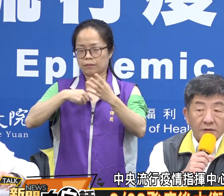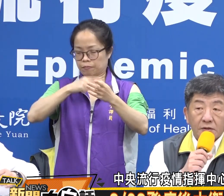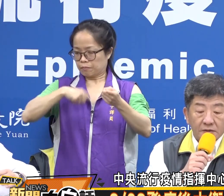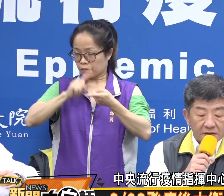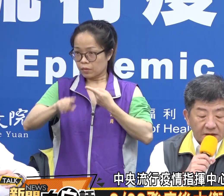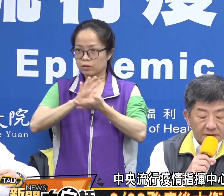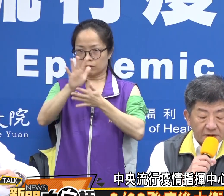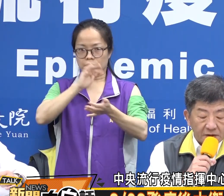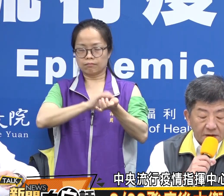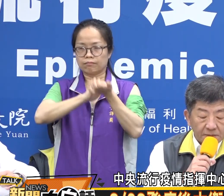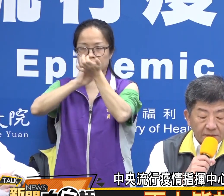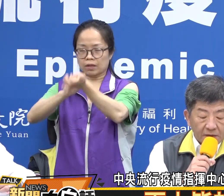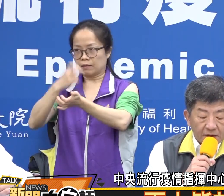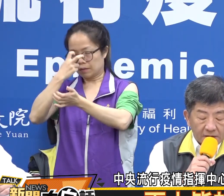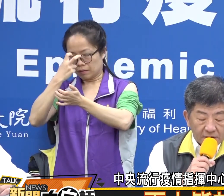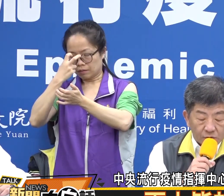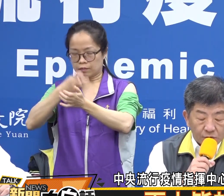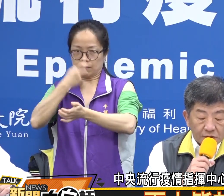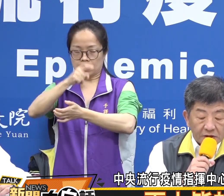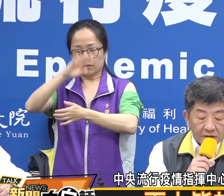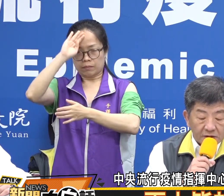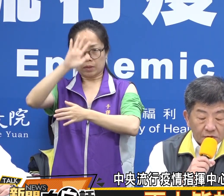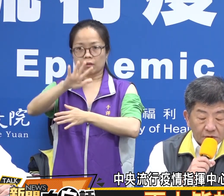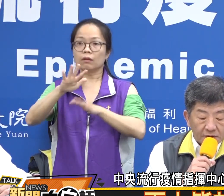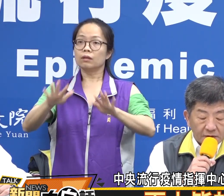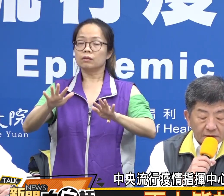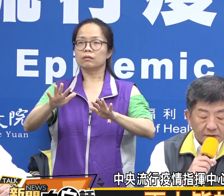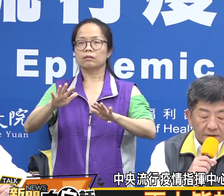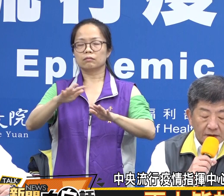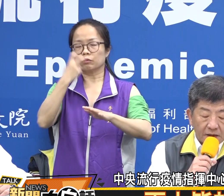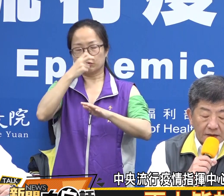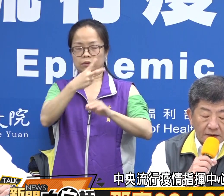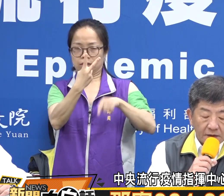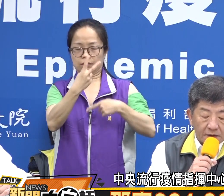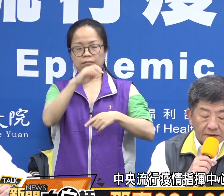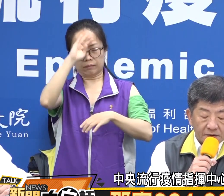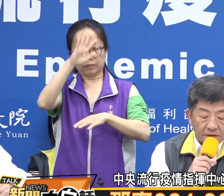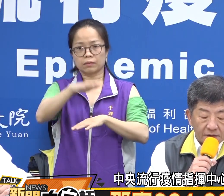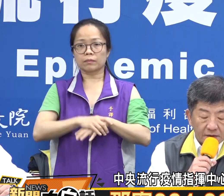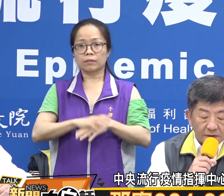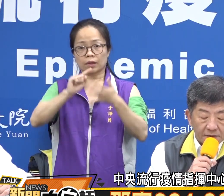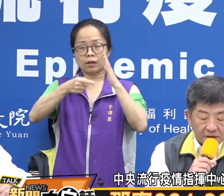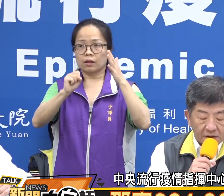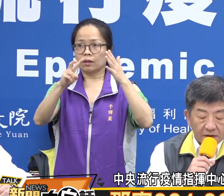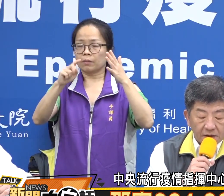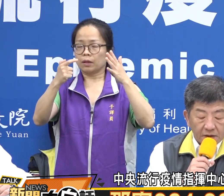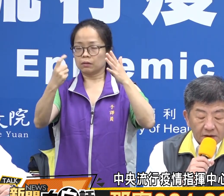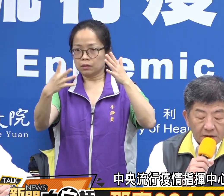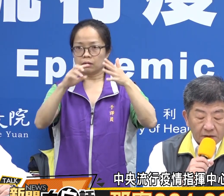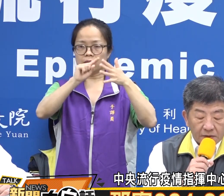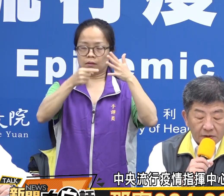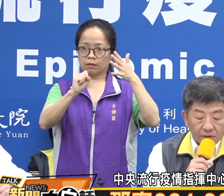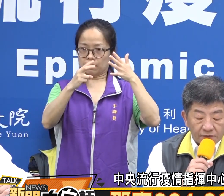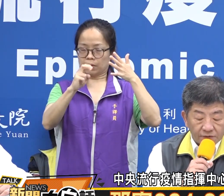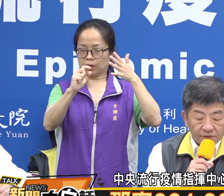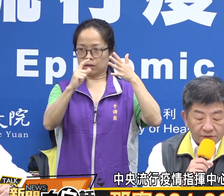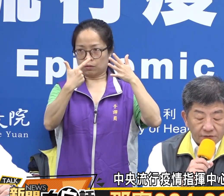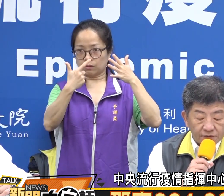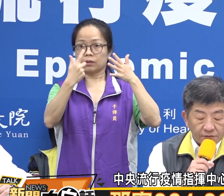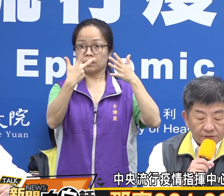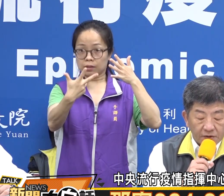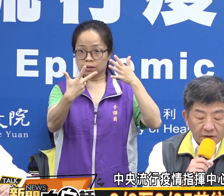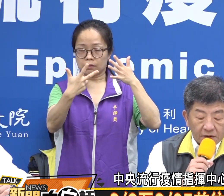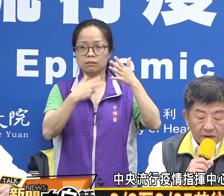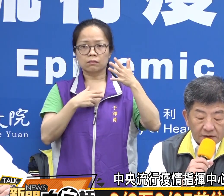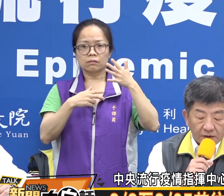位安排就医采检，两人均于今日确诊。那按264、267，为一对夫